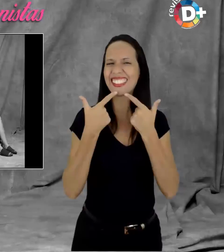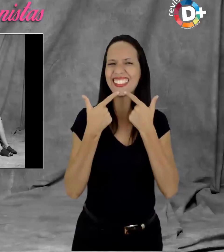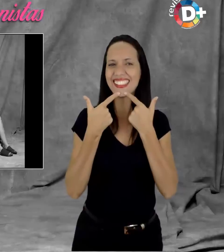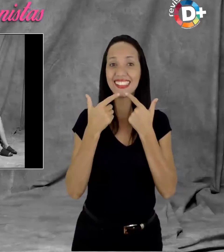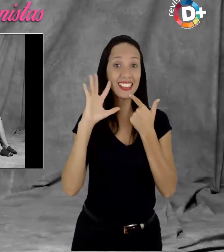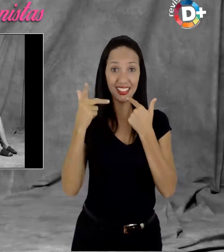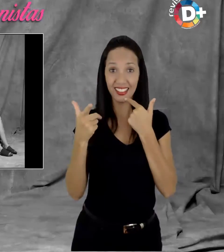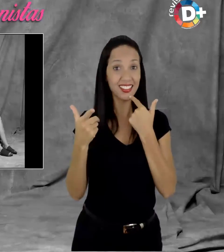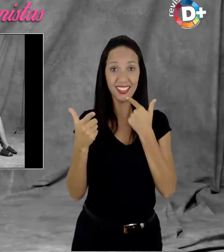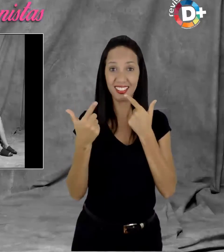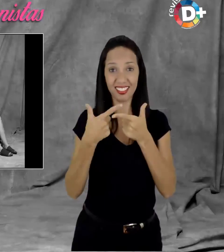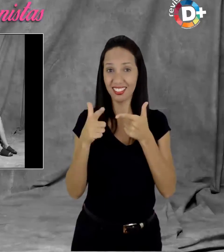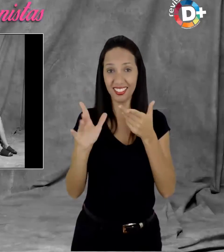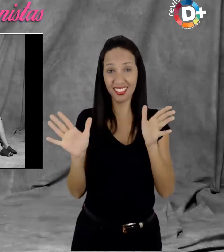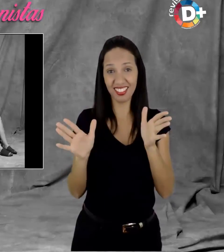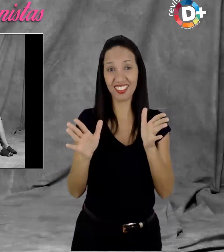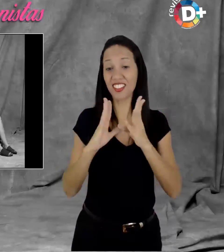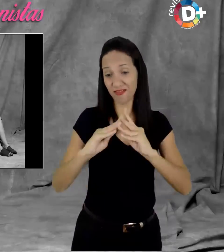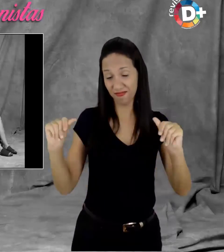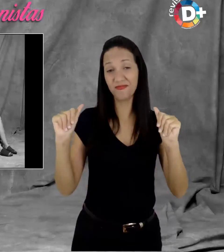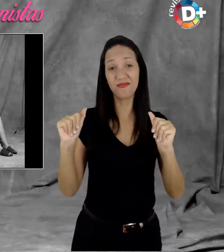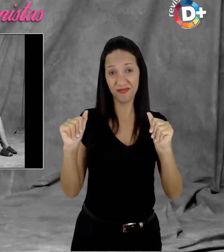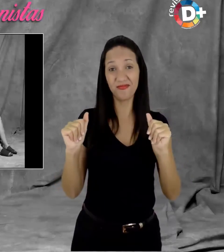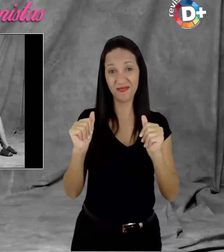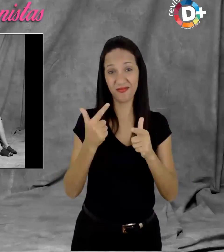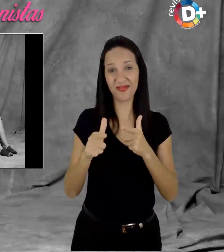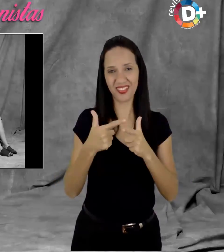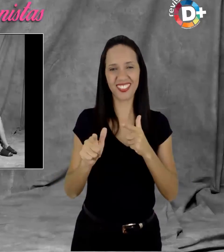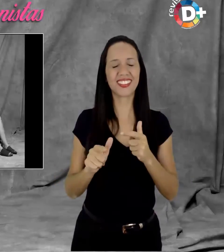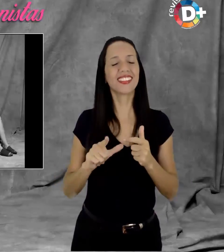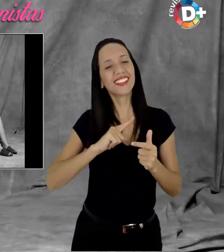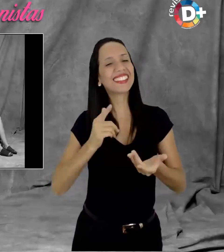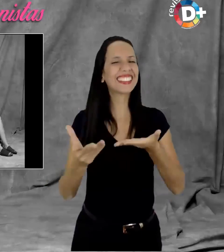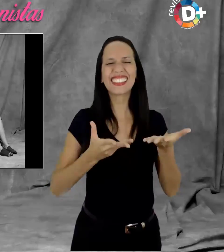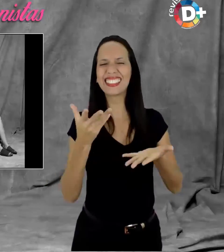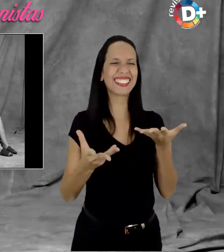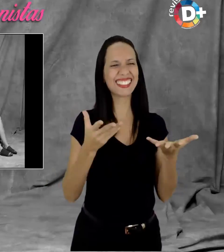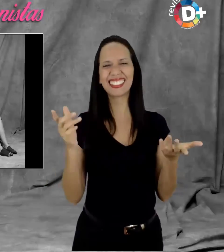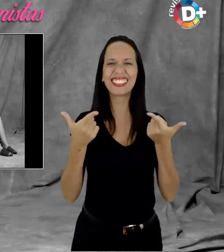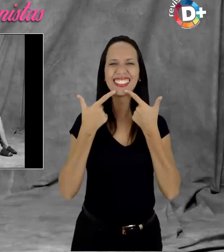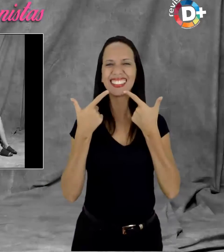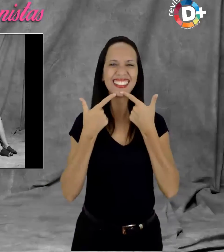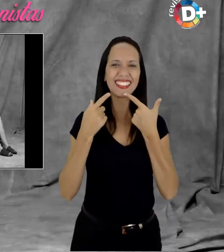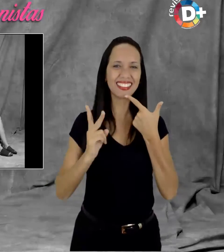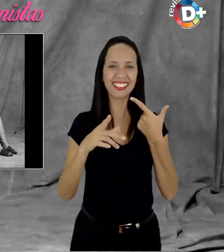Mila, se não resolve tudo, esmaece os problemas. Muito receptiva e alegre,